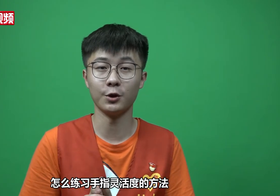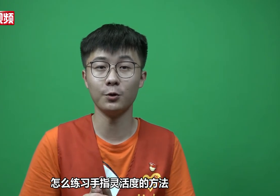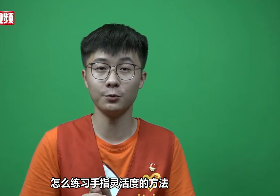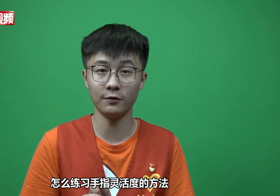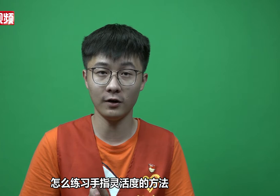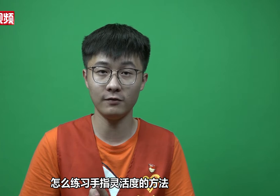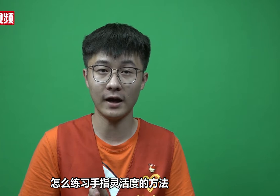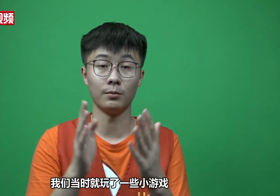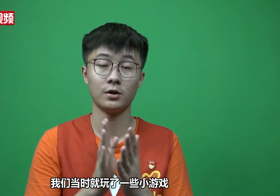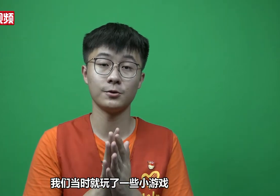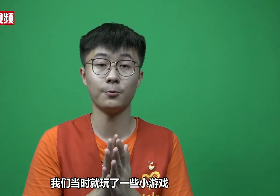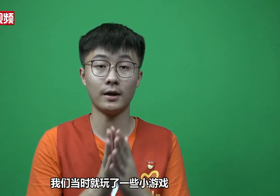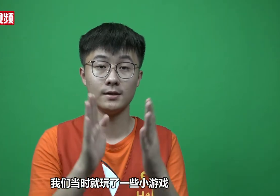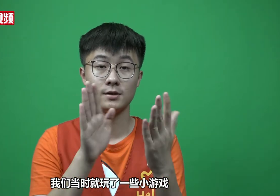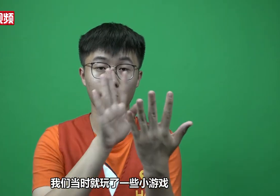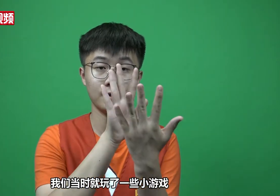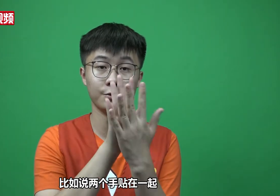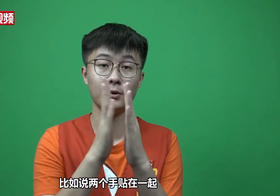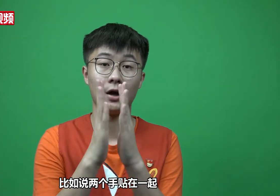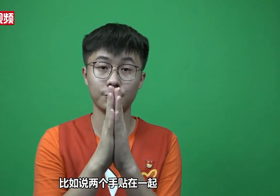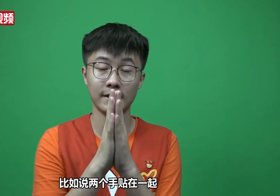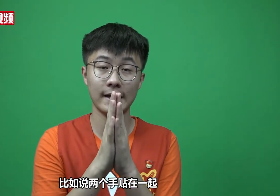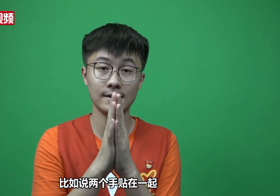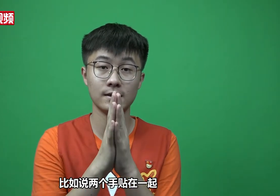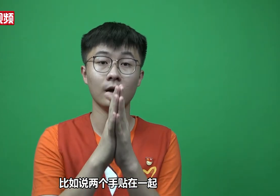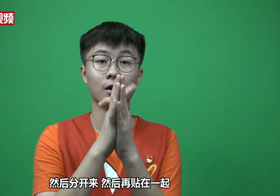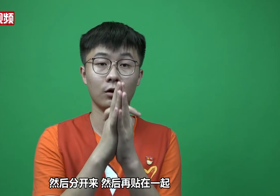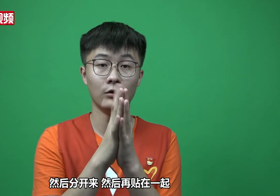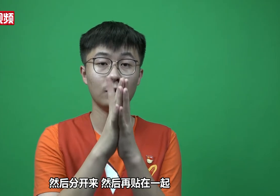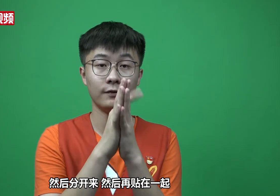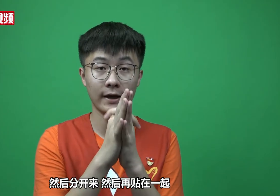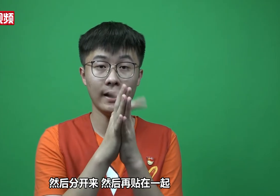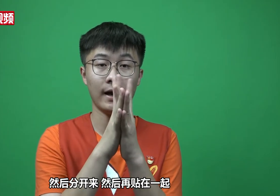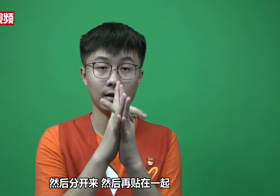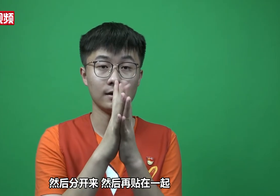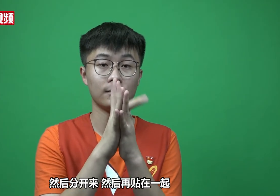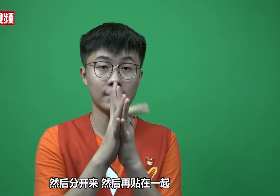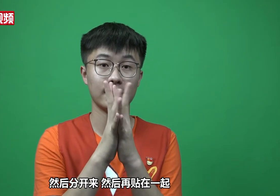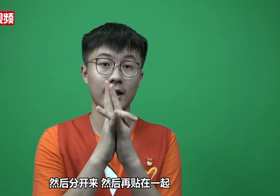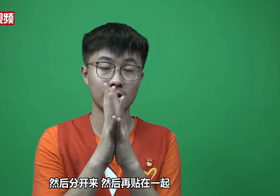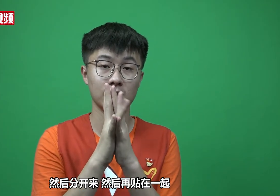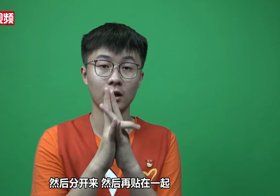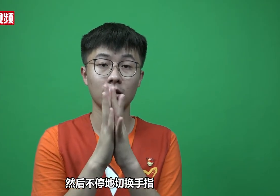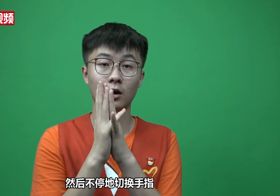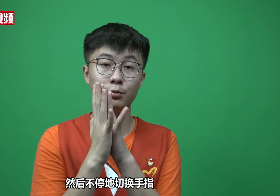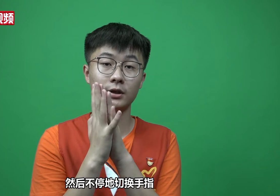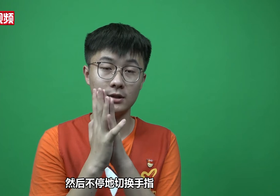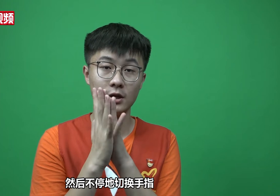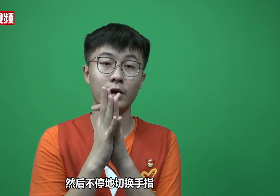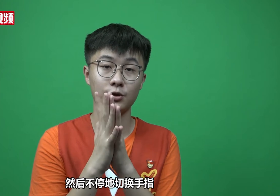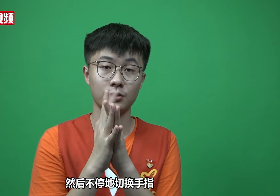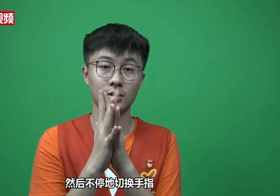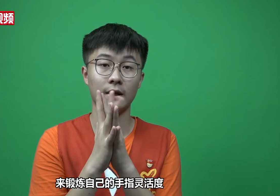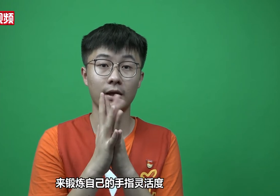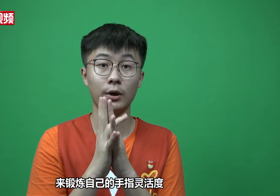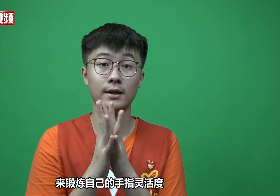手指灵活度的方法，我们当时就玩了一些小游戏，比如说两个手贴在一起，然后分开来，然后再贴在一起，然后不停地切